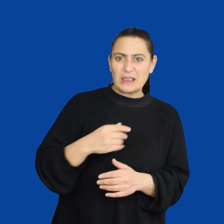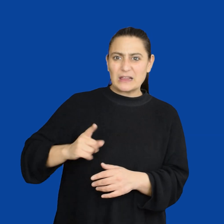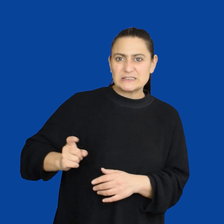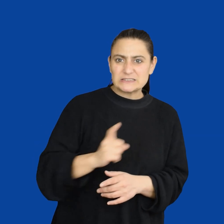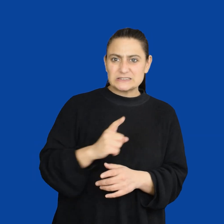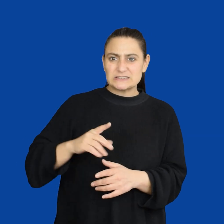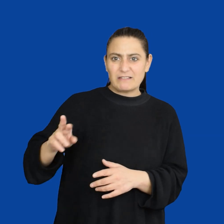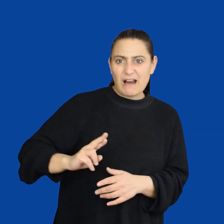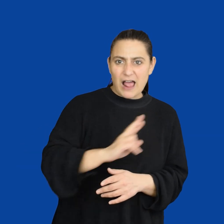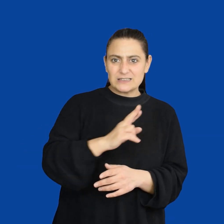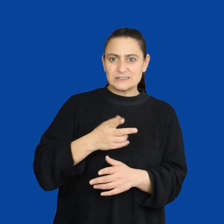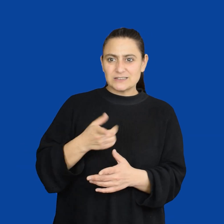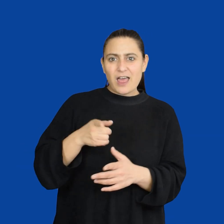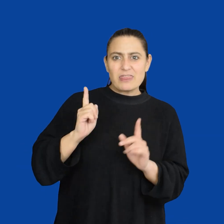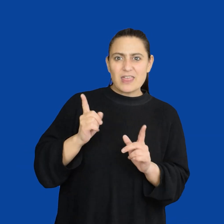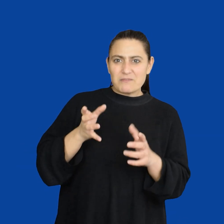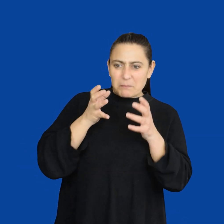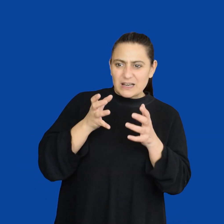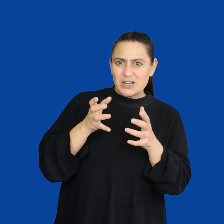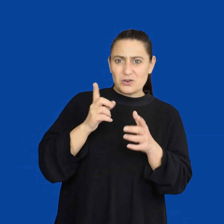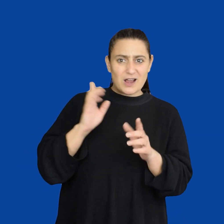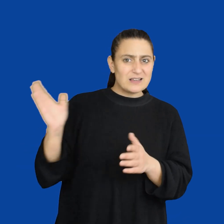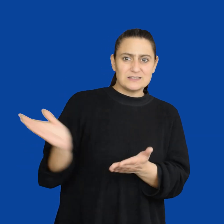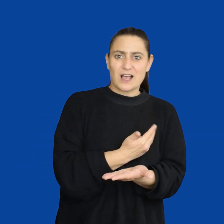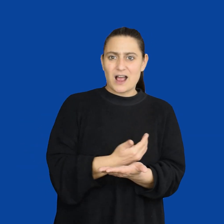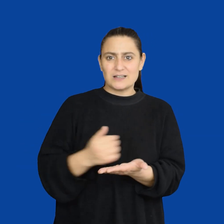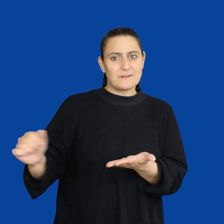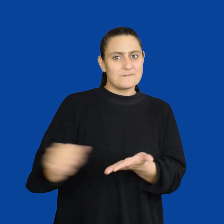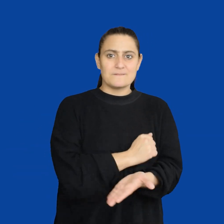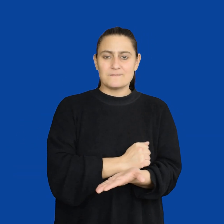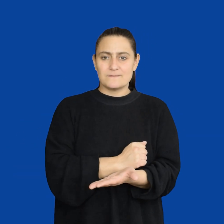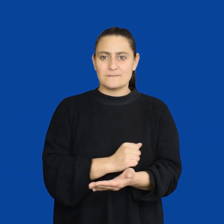como parásitos que afectan un cuerpo sano y su eliminación como la cura.